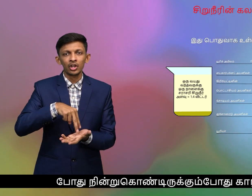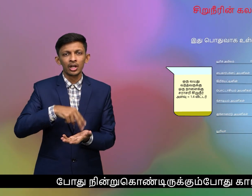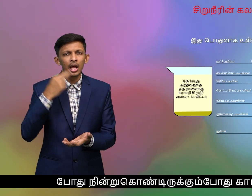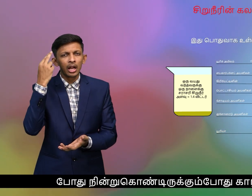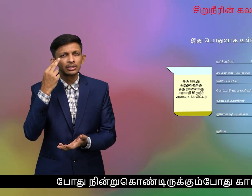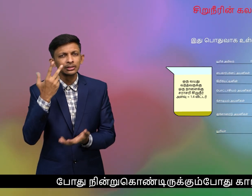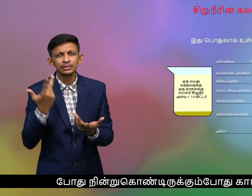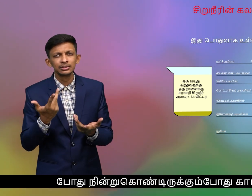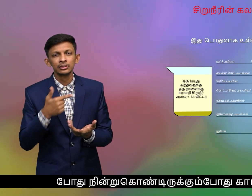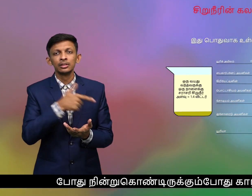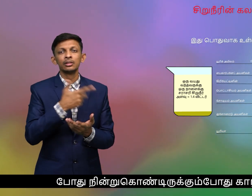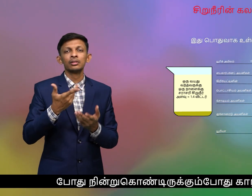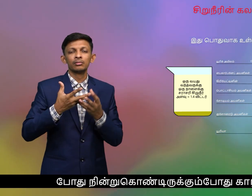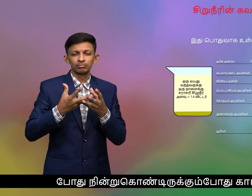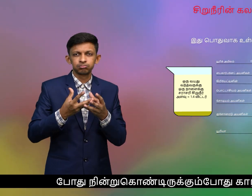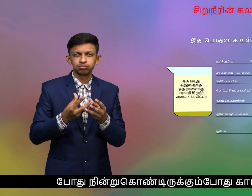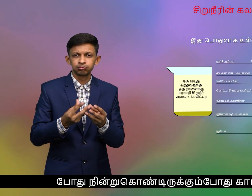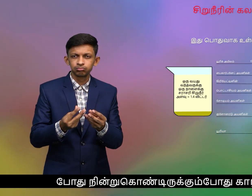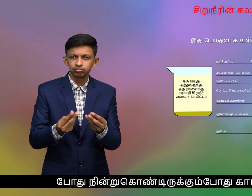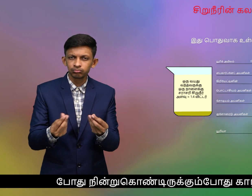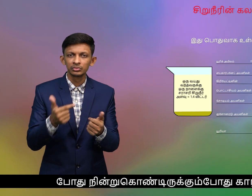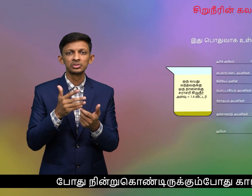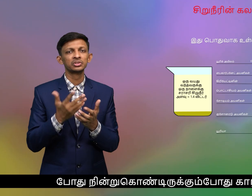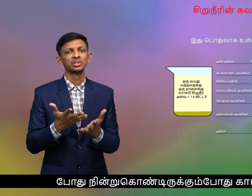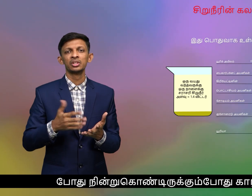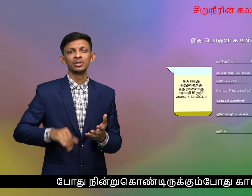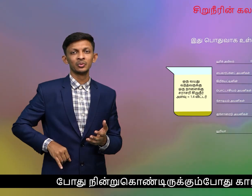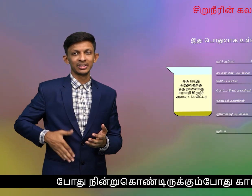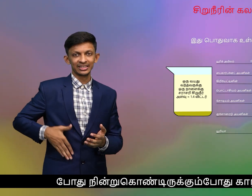போது நின்று கொண்டிருக்கும் போதும் காரமாகிறது.